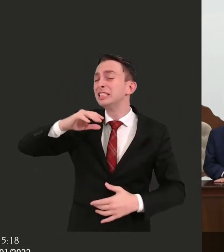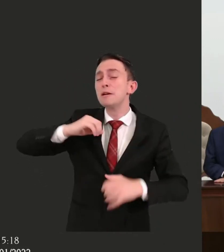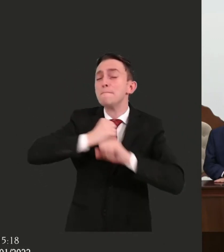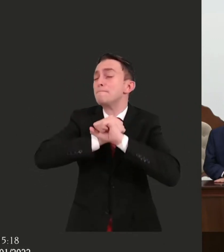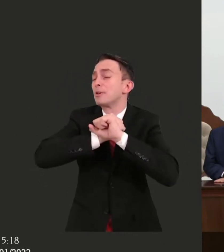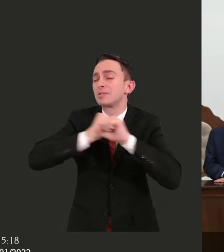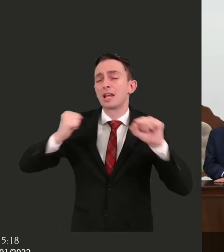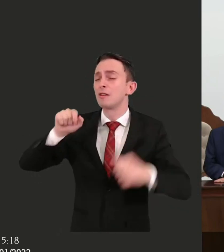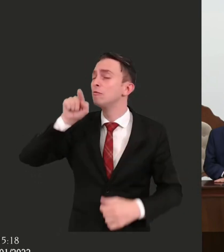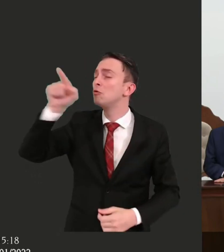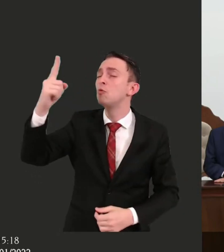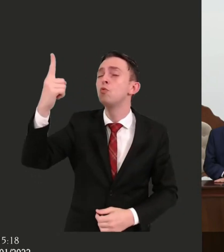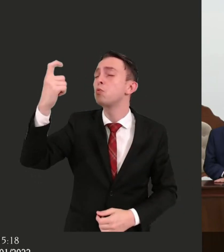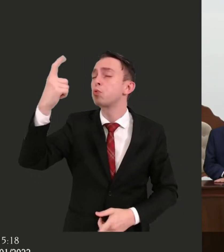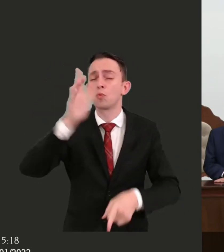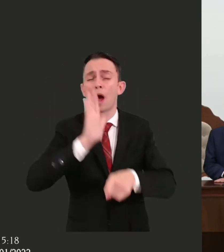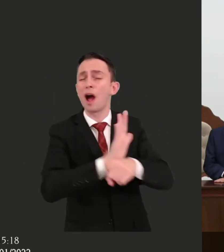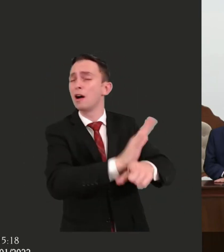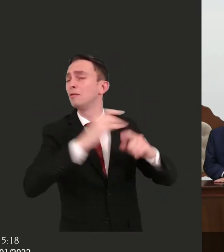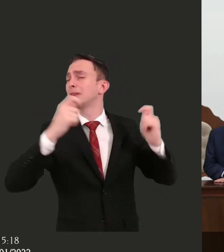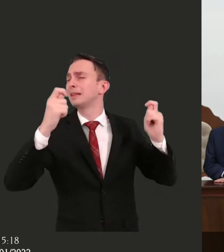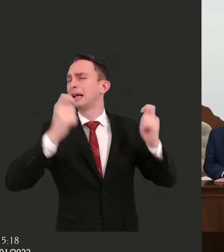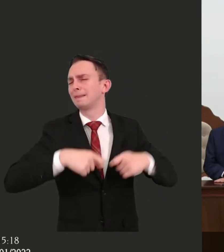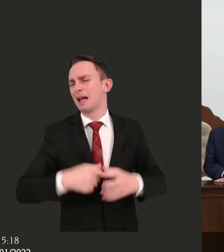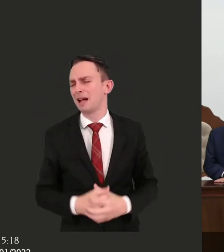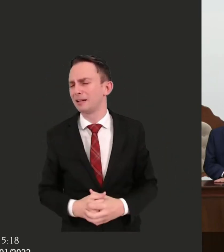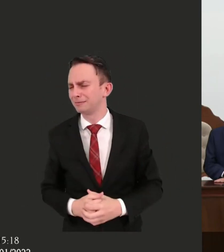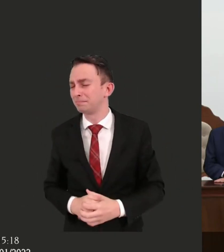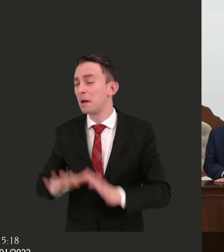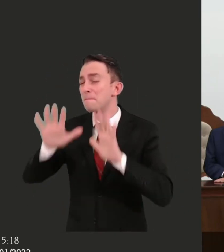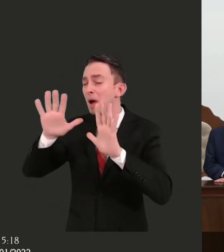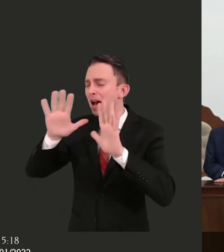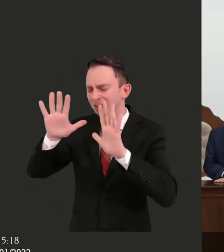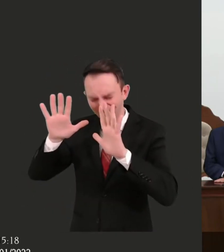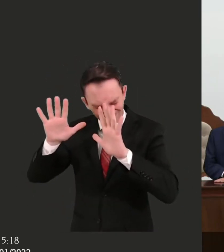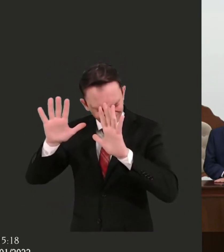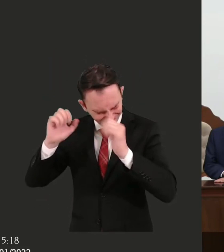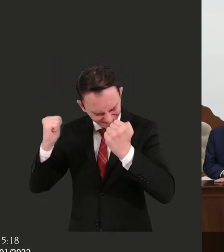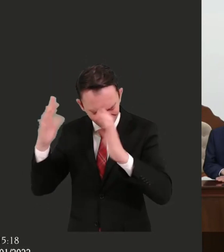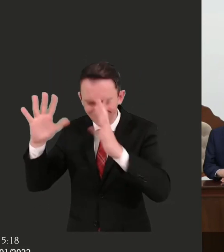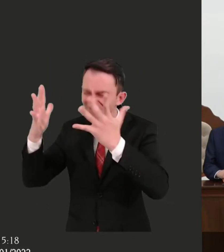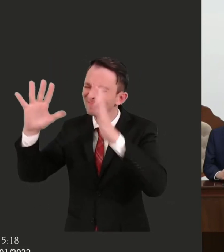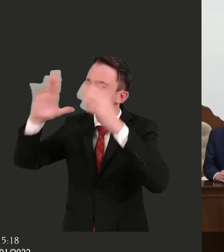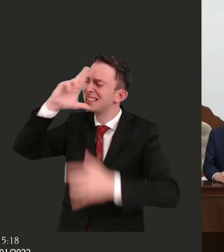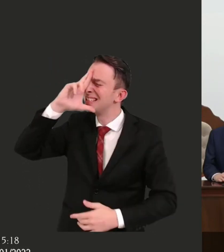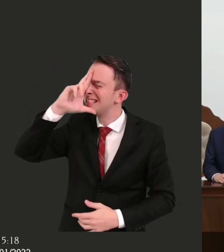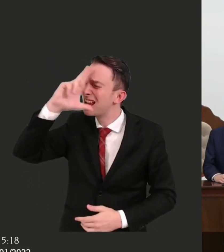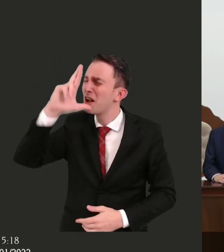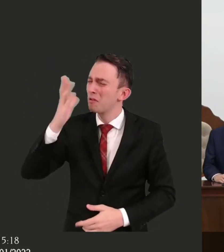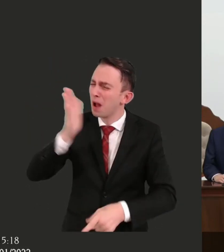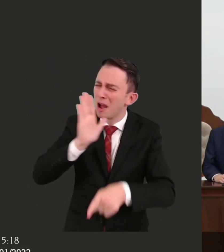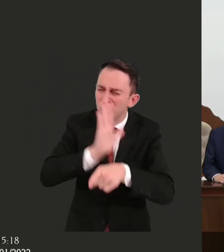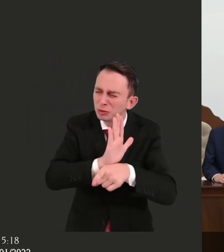temos confiança em Ti, ó Pai, que como Tu nos tem ajudado, nos ajudará até o fim da